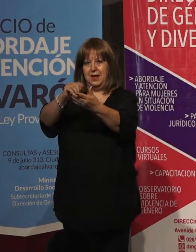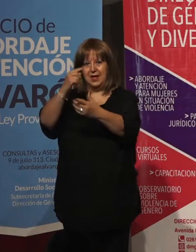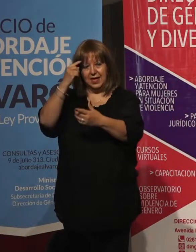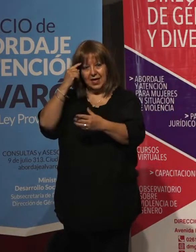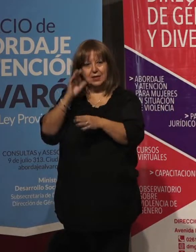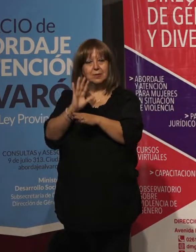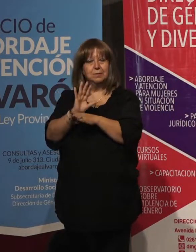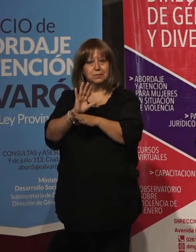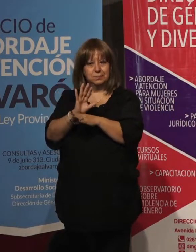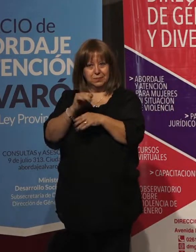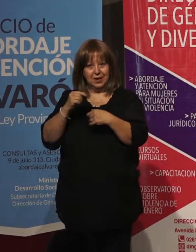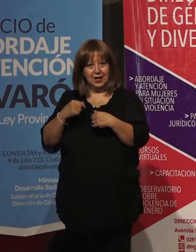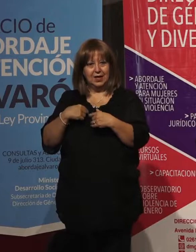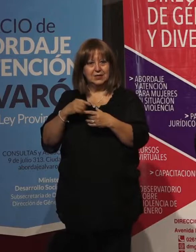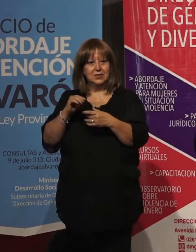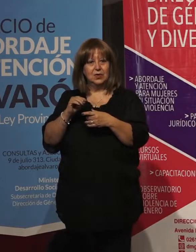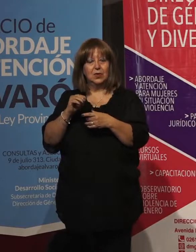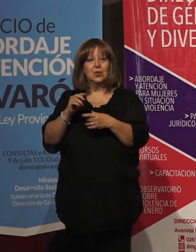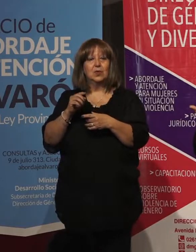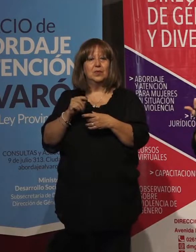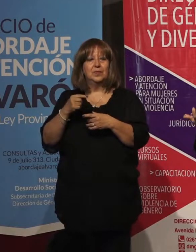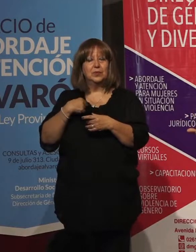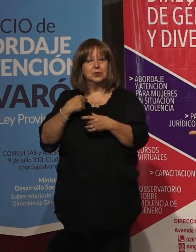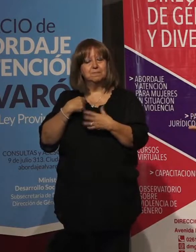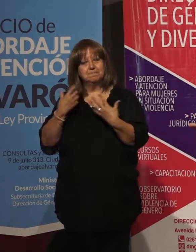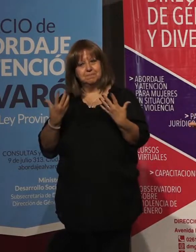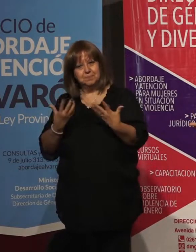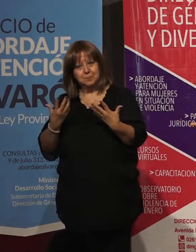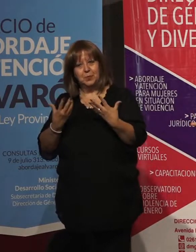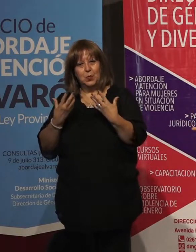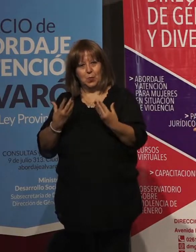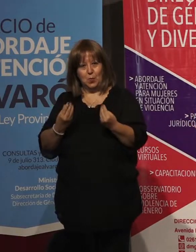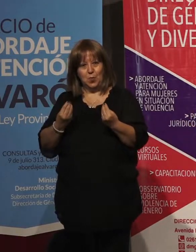eso es lo que tenemos que hacer nosotras como operadoras del sistema.